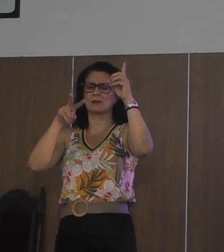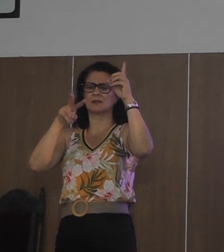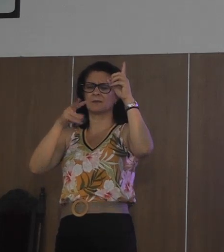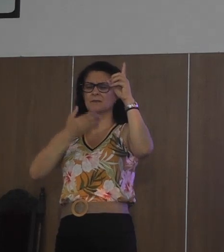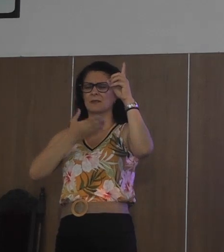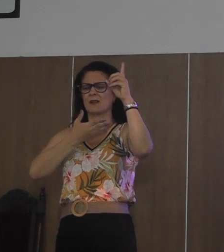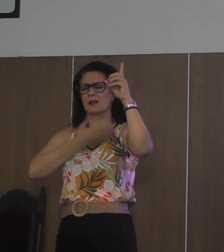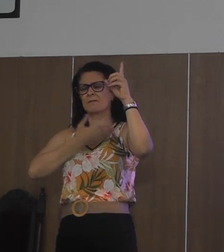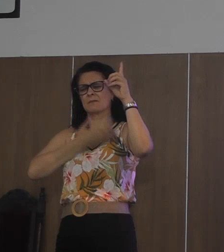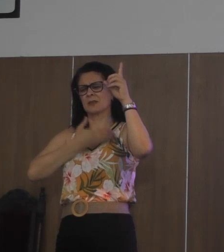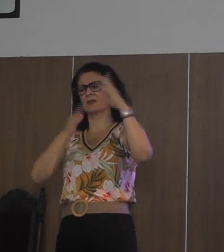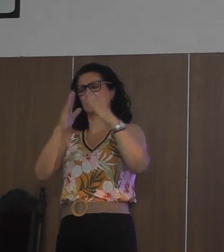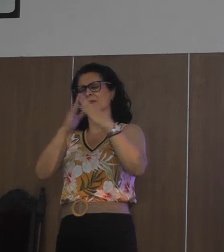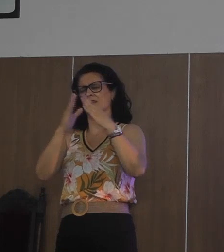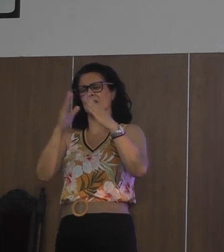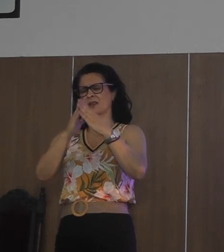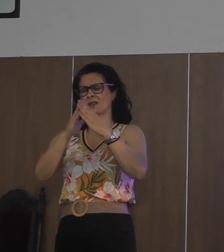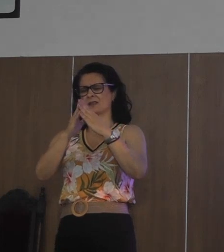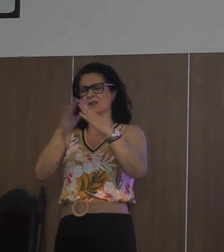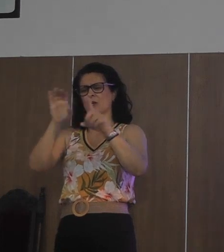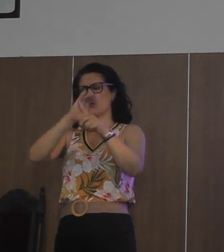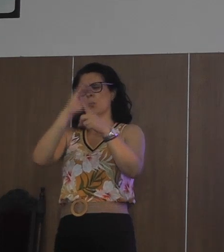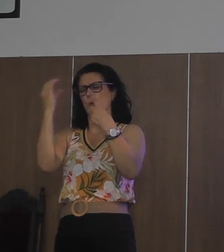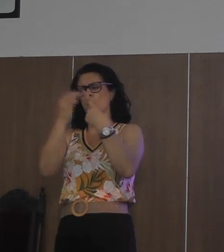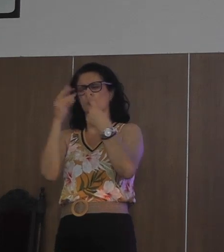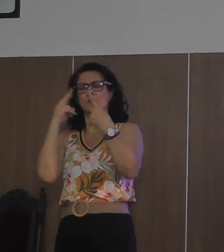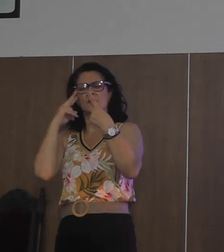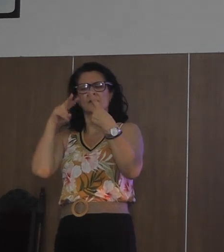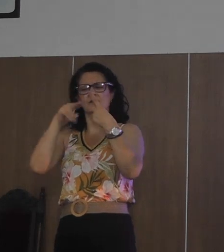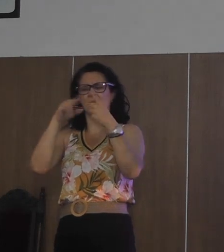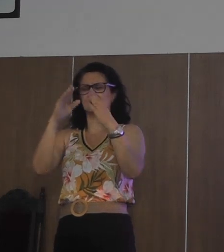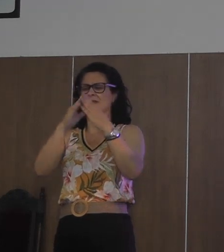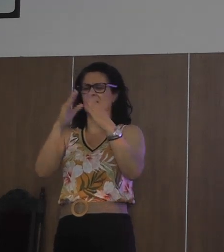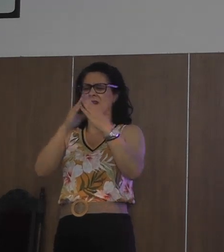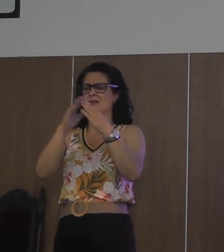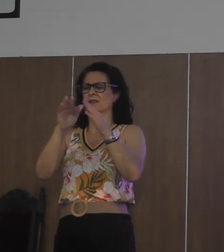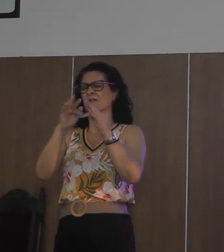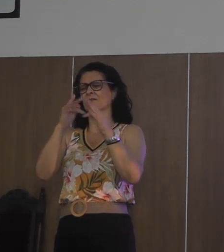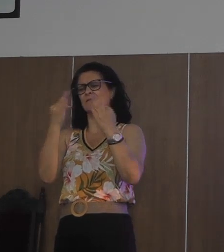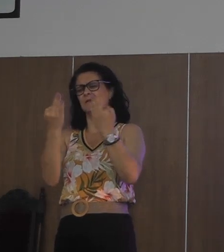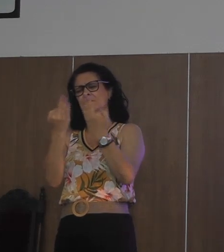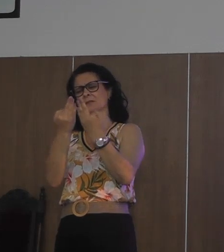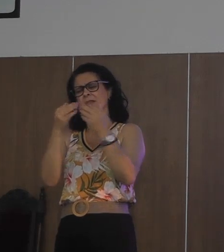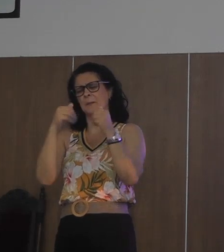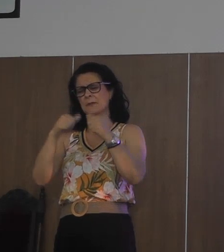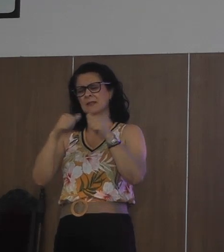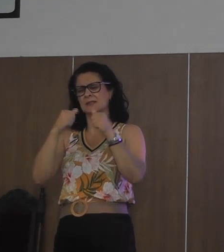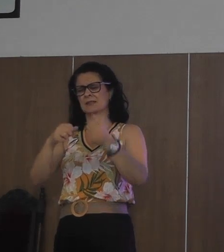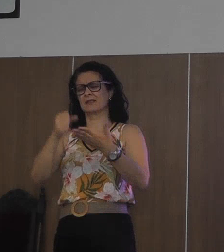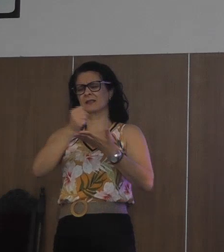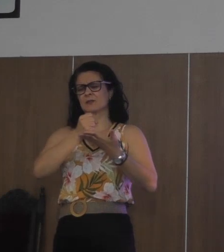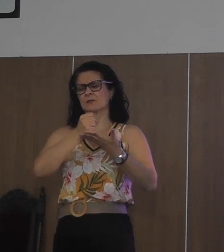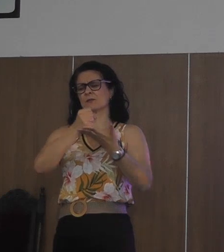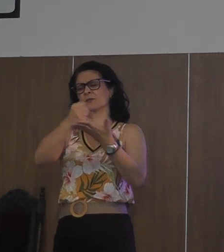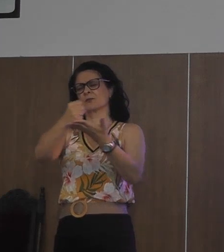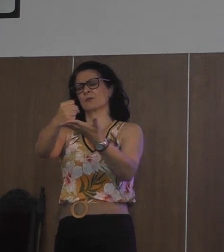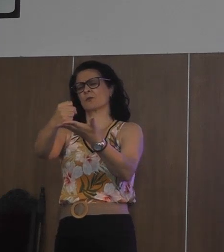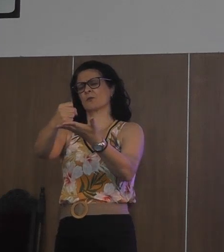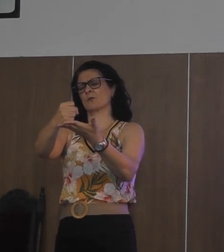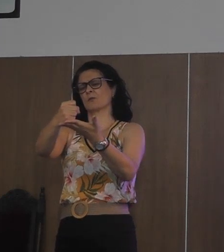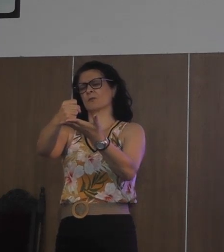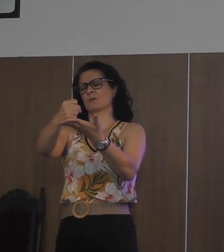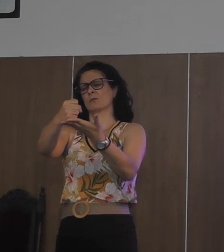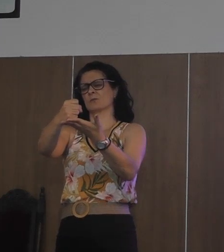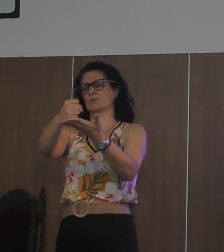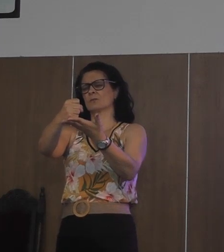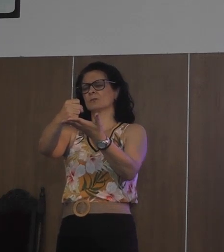Do lar, ó Pai. Essa família, ó Deus, que precisa de um socorro do Senhor nesse exato momento.